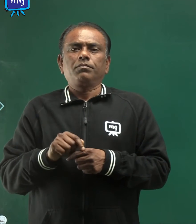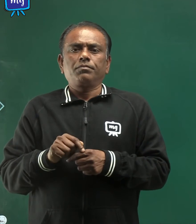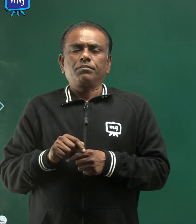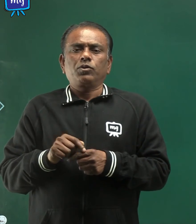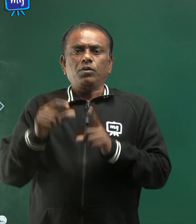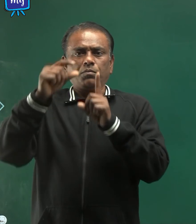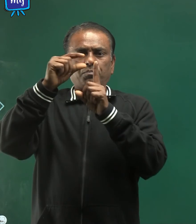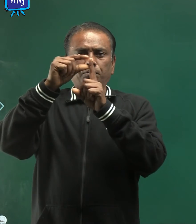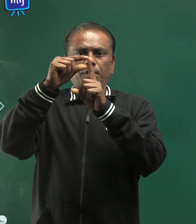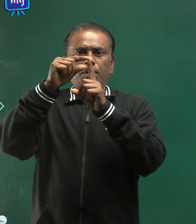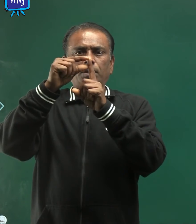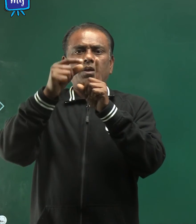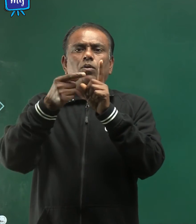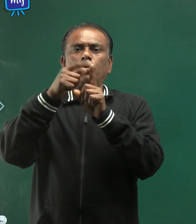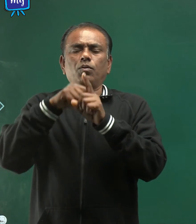P को